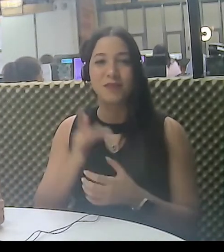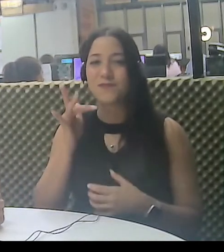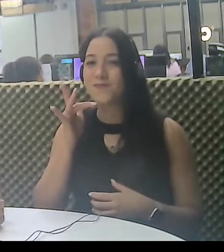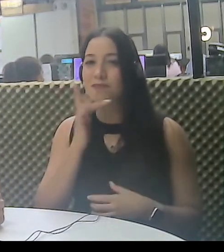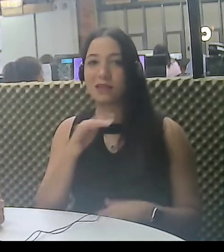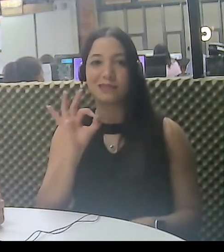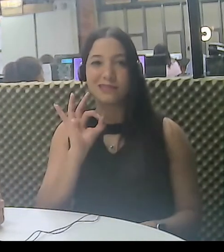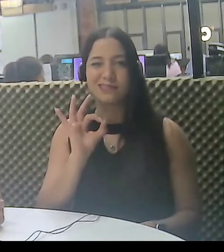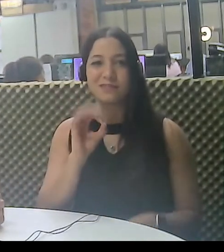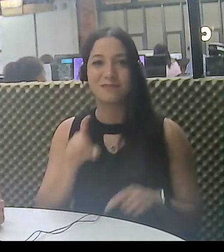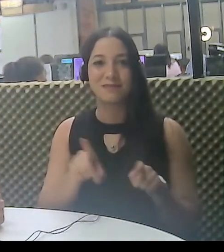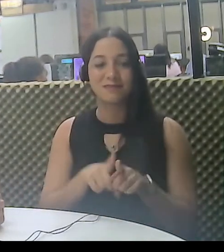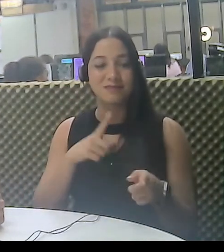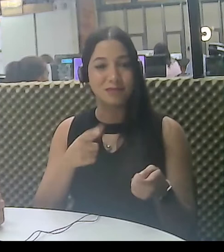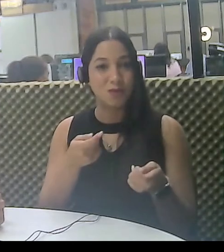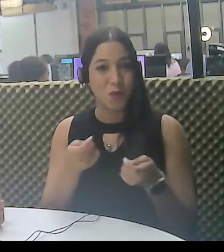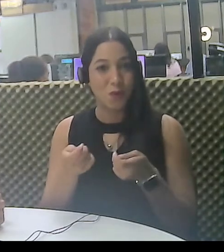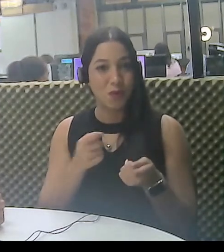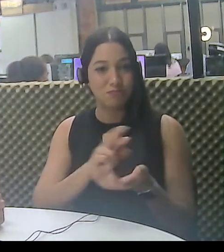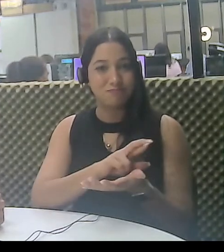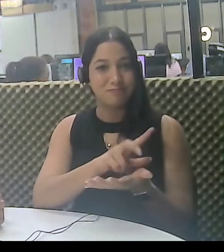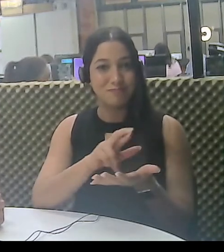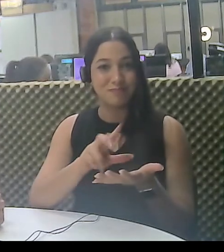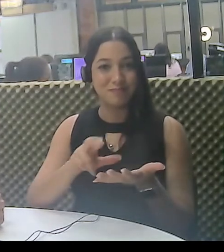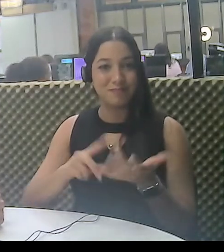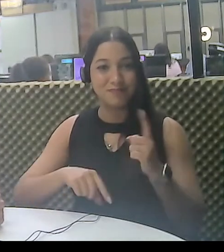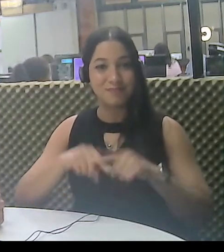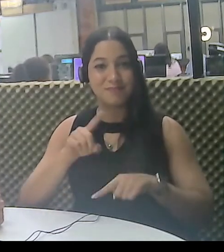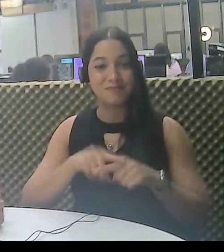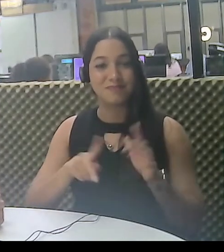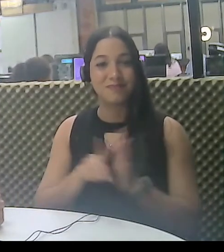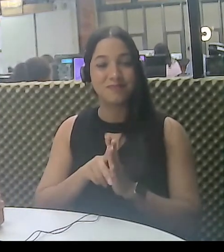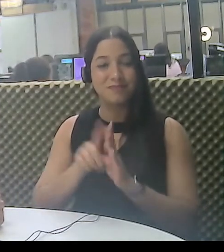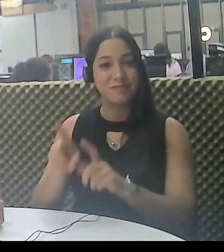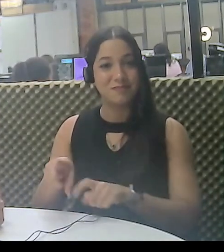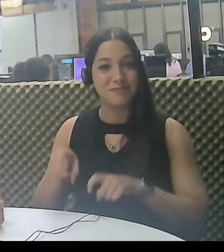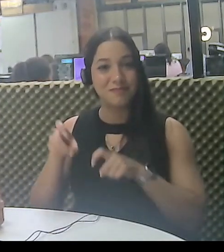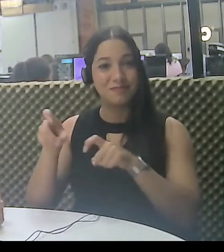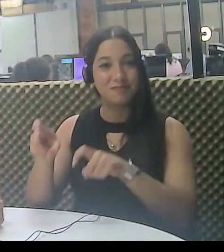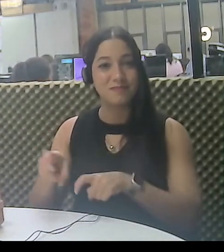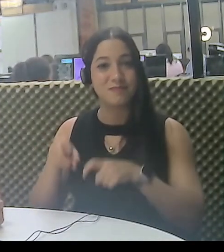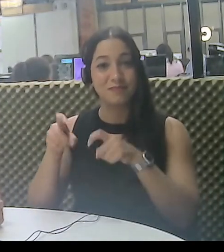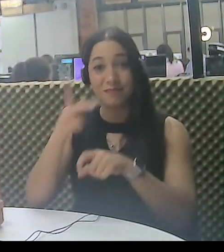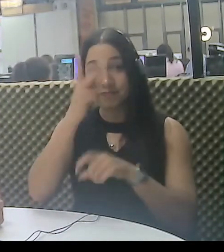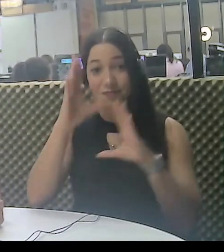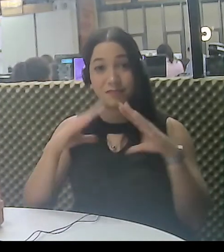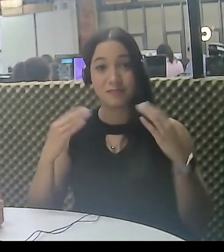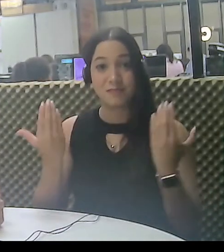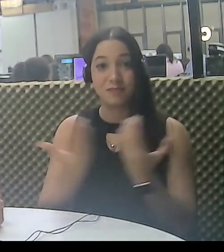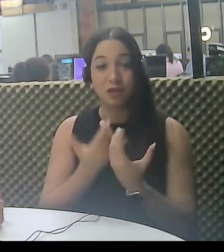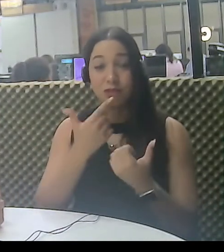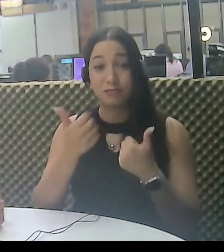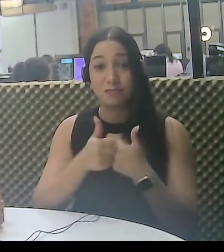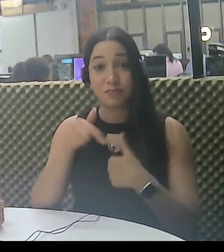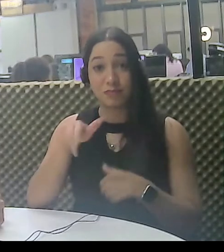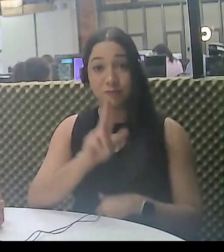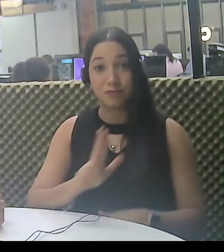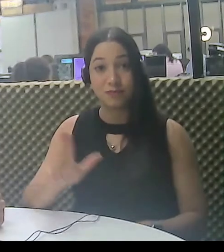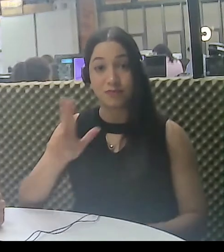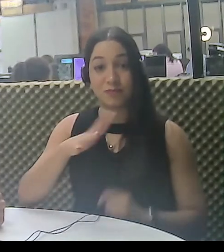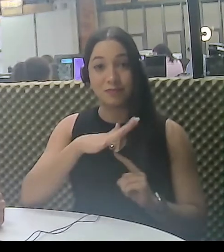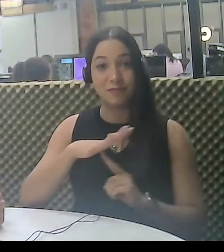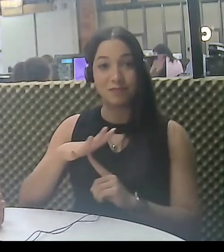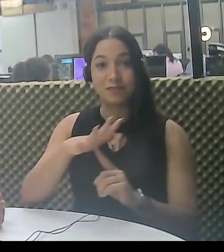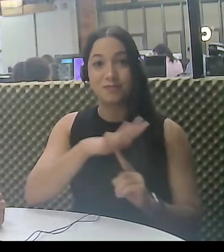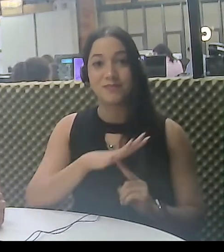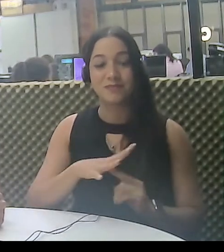delícias, também são comercializados diversos outros produtos do campo que são produzidos por comunidades da região. As barracas com os